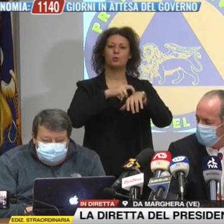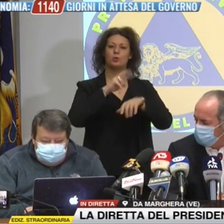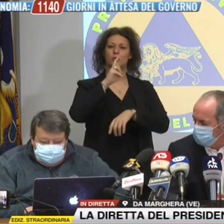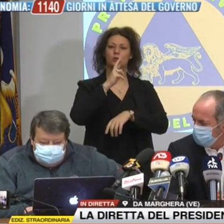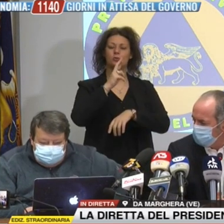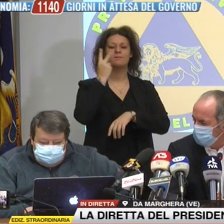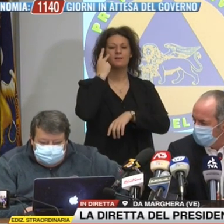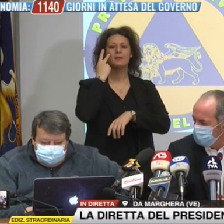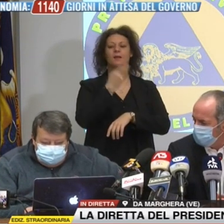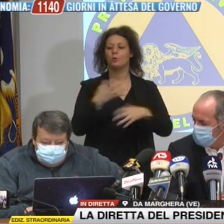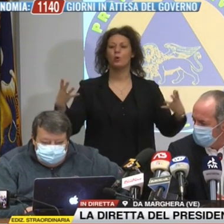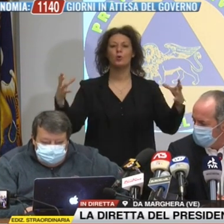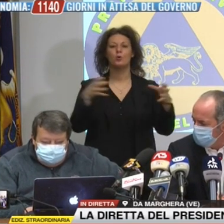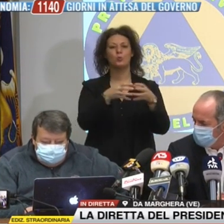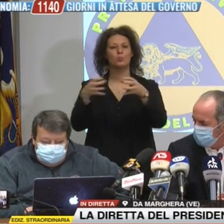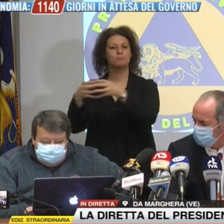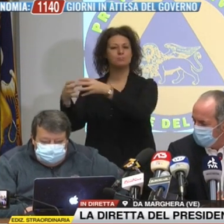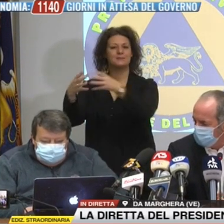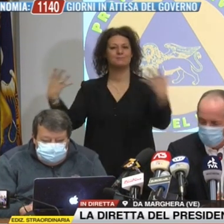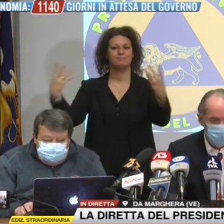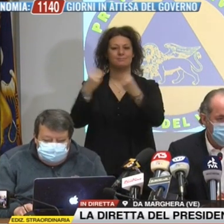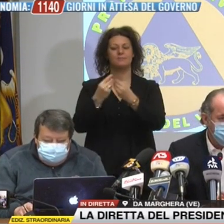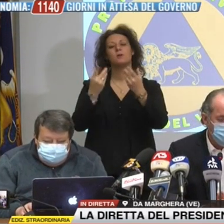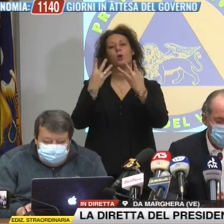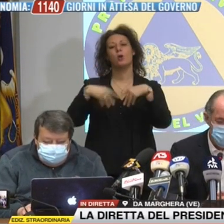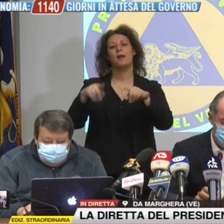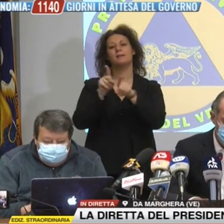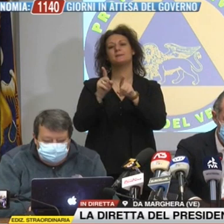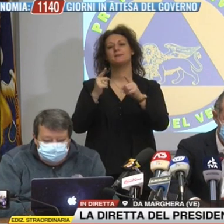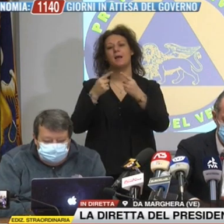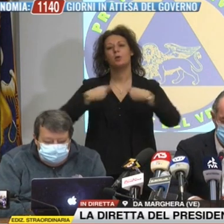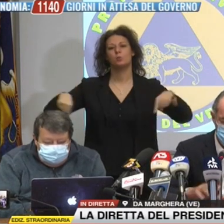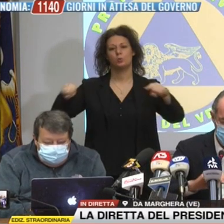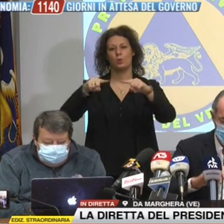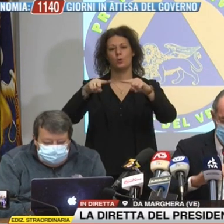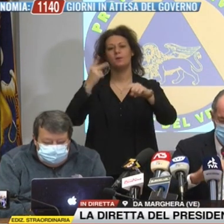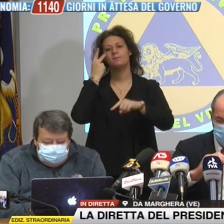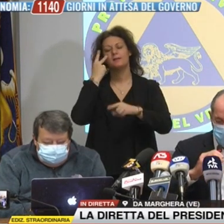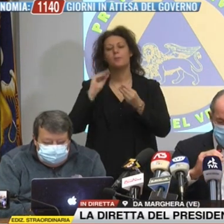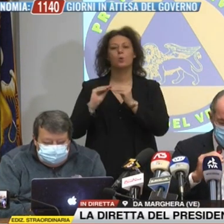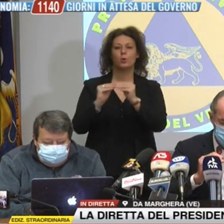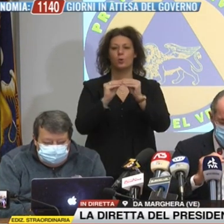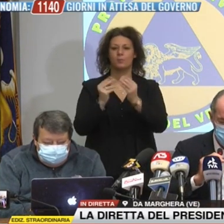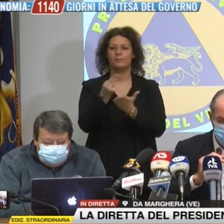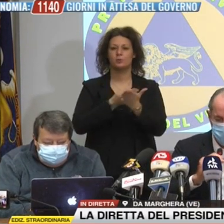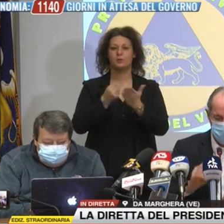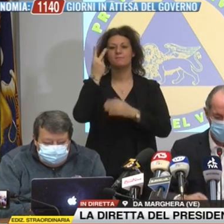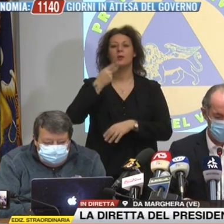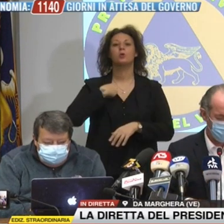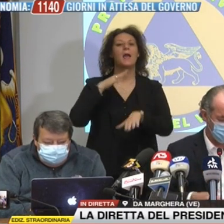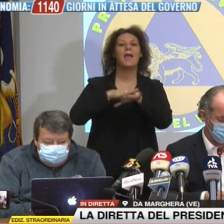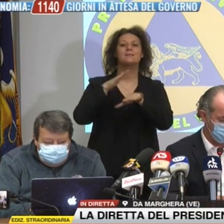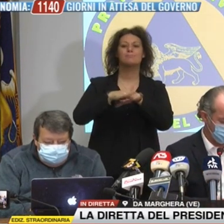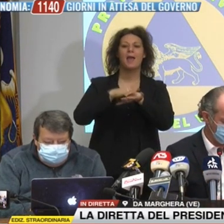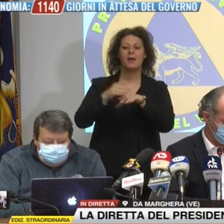di organizzare un tavolo tecnico e capire cosa si possa fare, ben volentieri, se riesce a mettere in piedi o no. Non sono un esperto di ste robe, ma insomma se lo